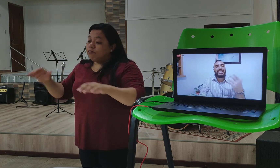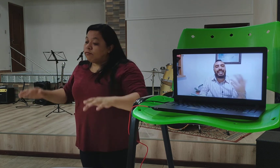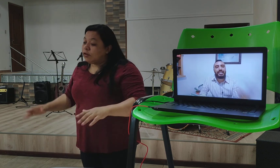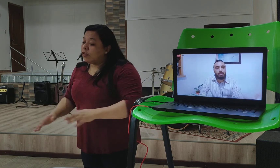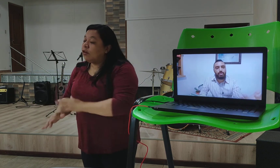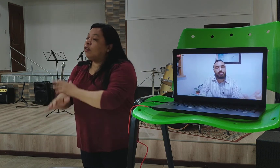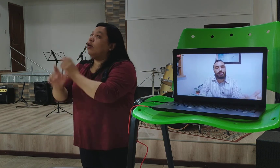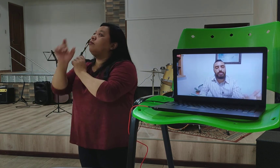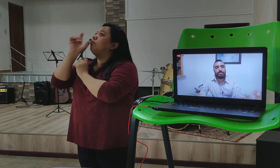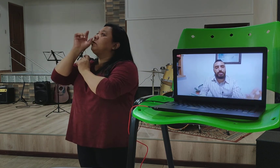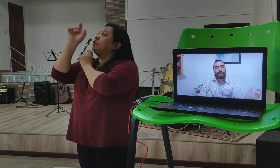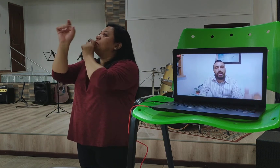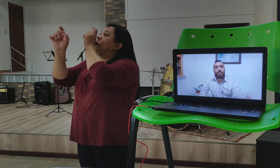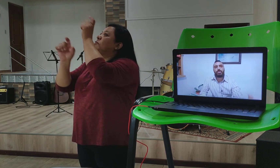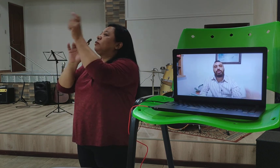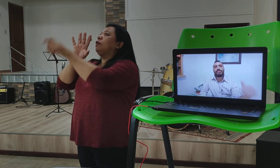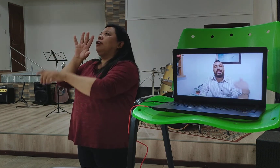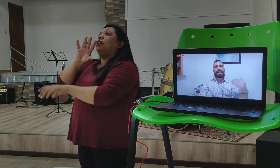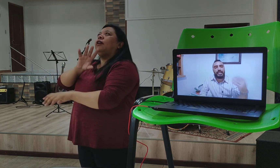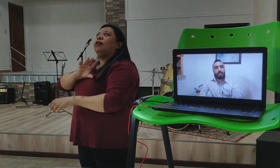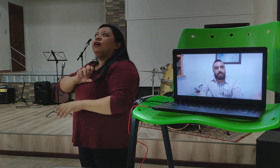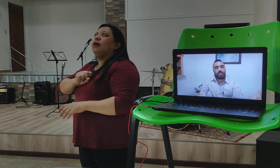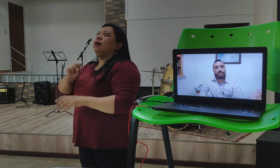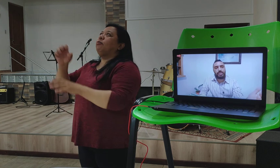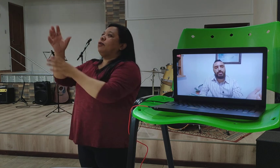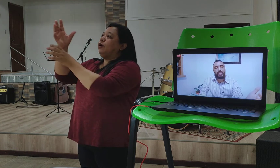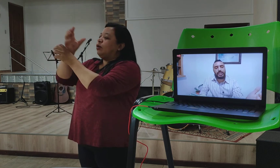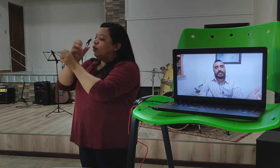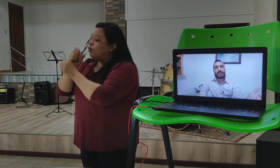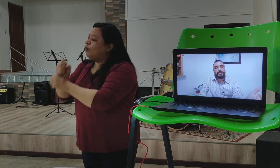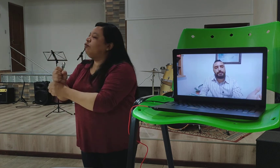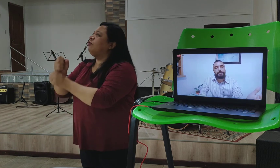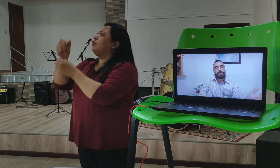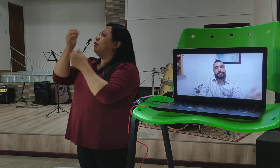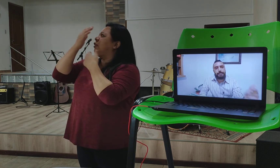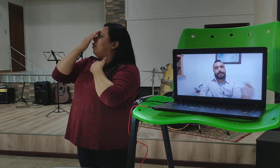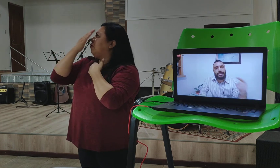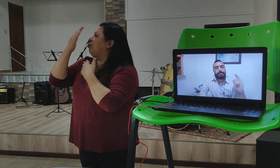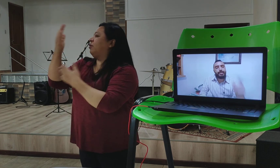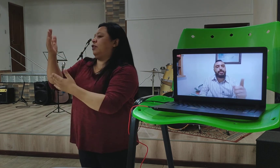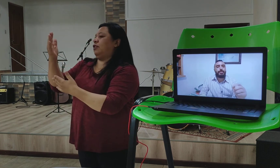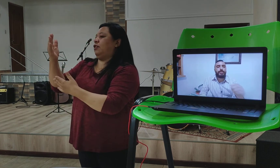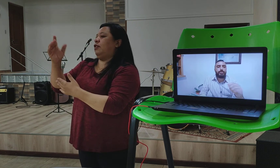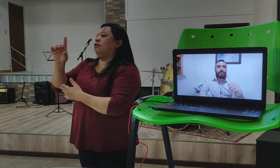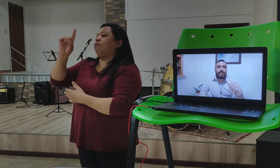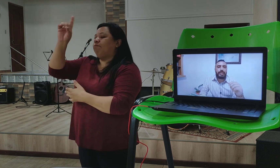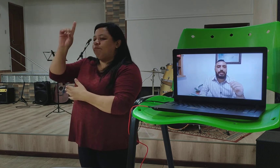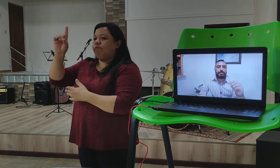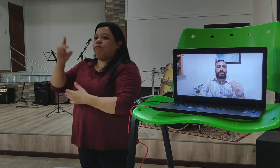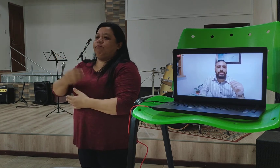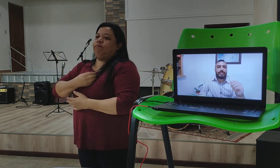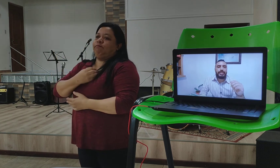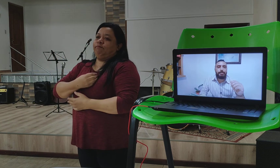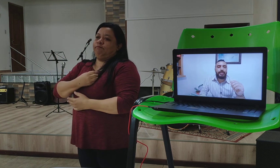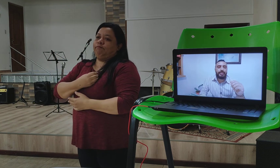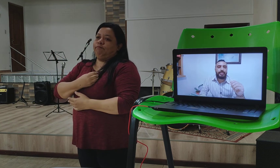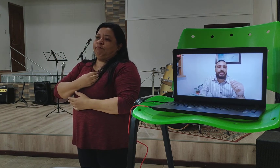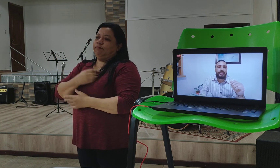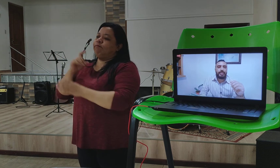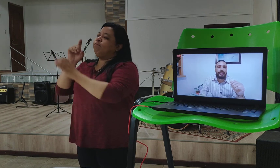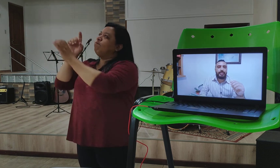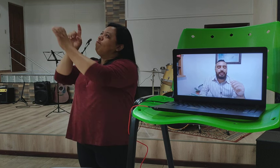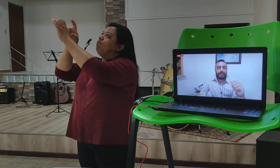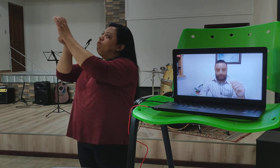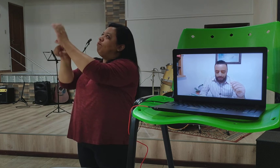nós declaramos o nosso amor, quando nós declaramos a nossa confiança e principalmente quando declaramos a nossa